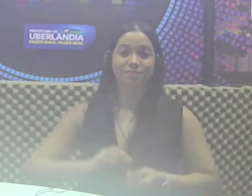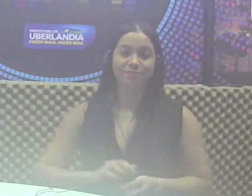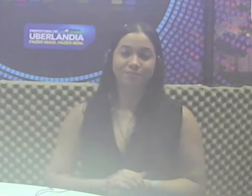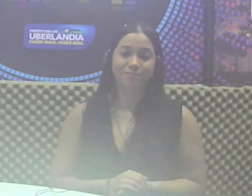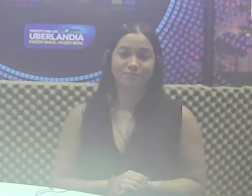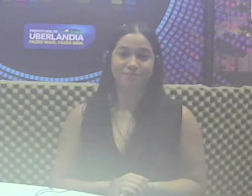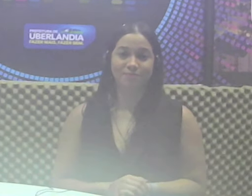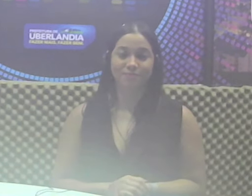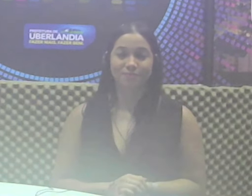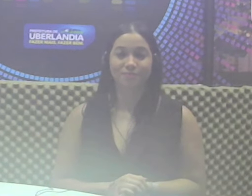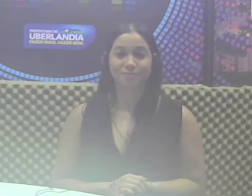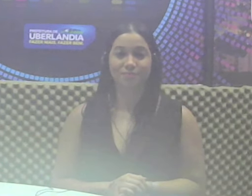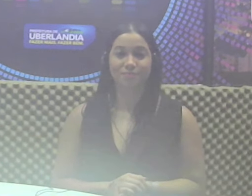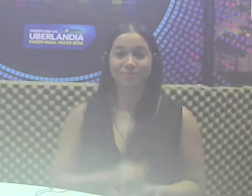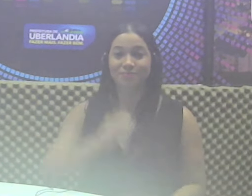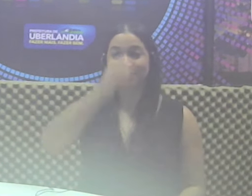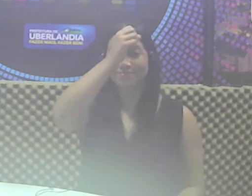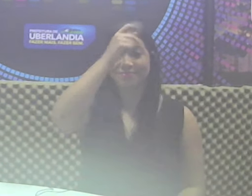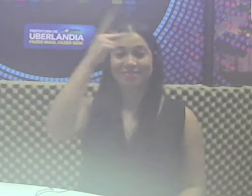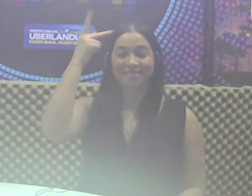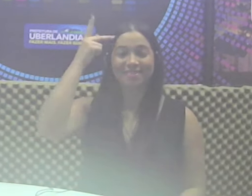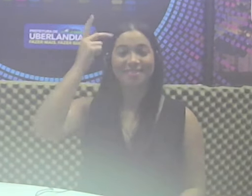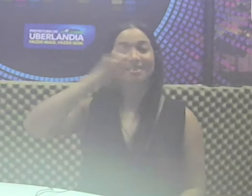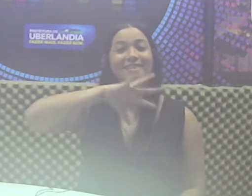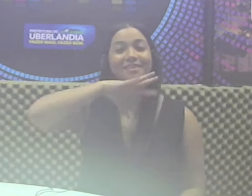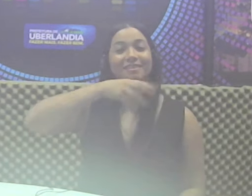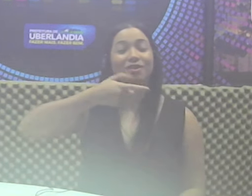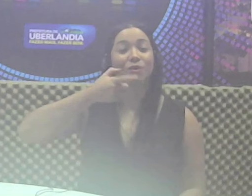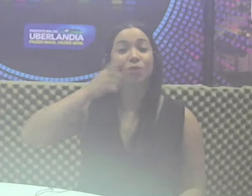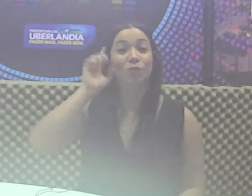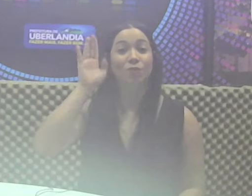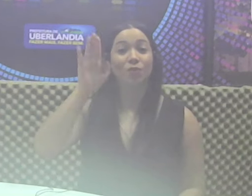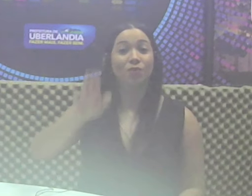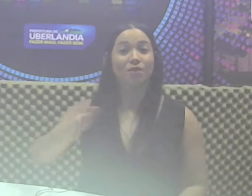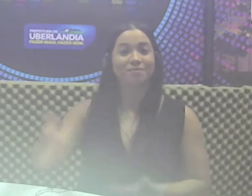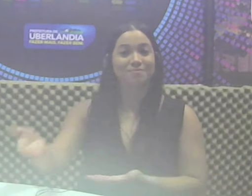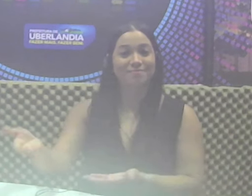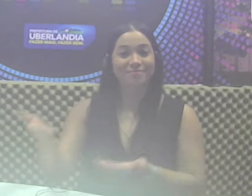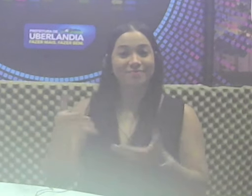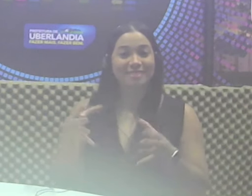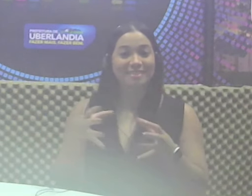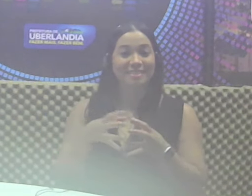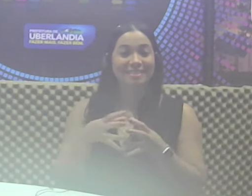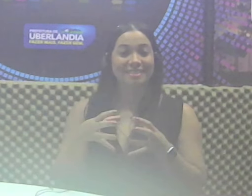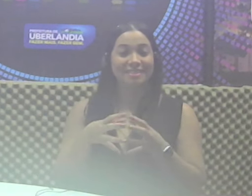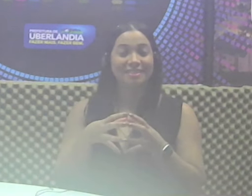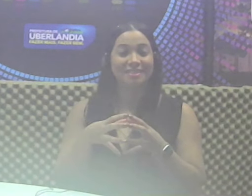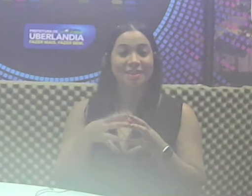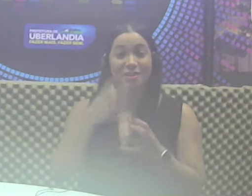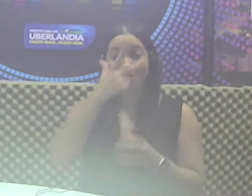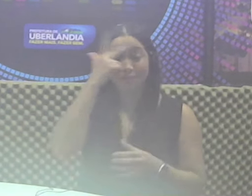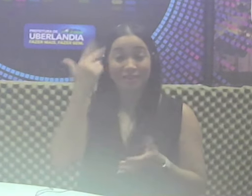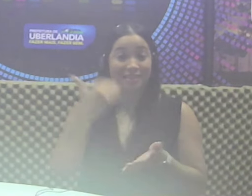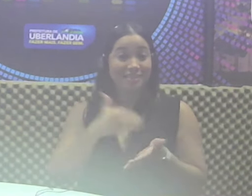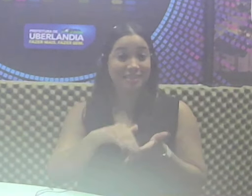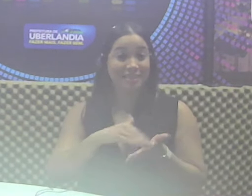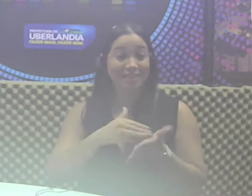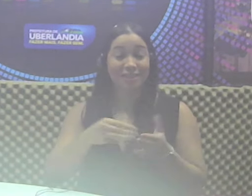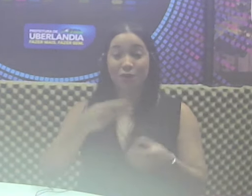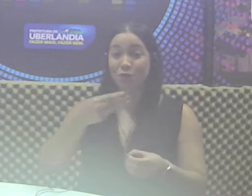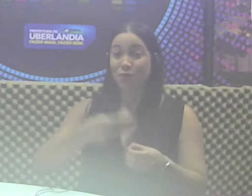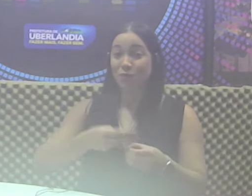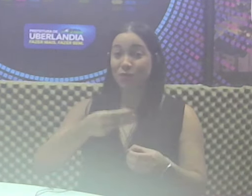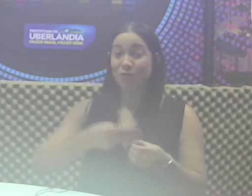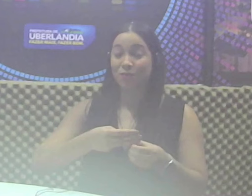notícias. O prefeito Adelmo Leão recebeu na tarde de ontem uma comitiva formada por secretários municipais